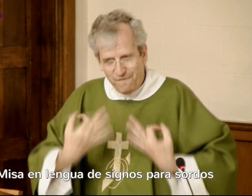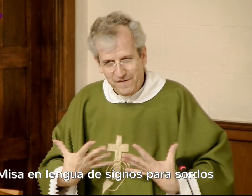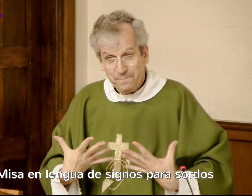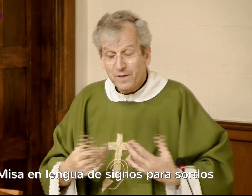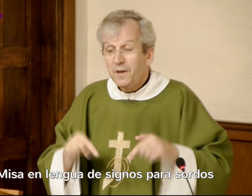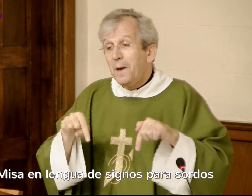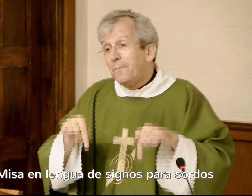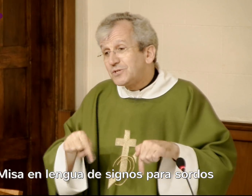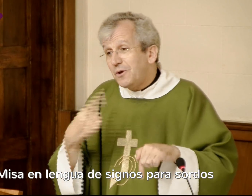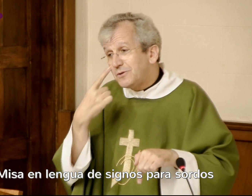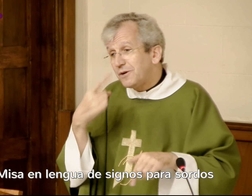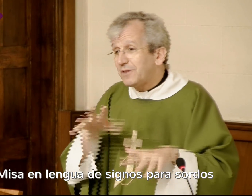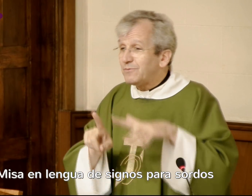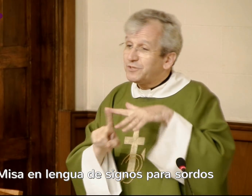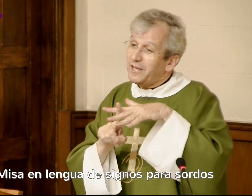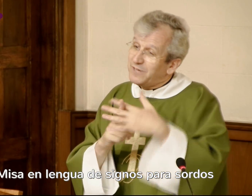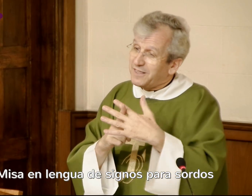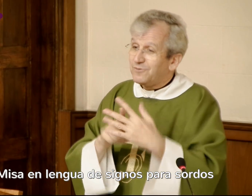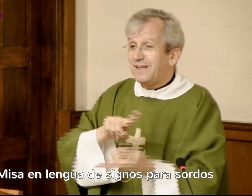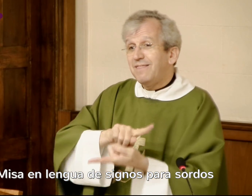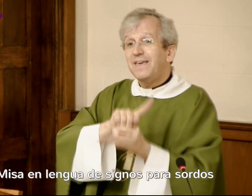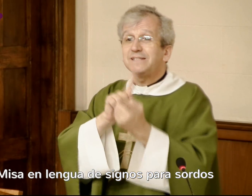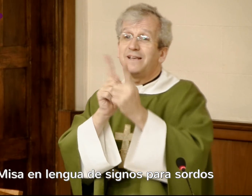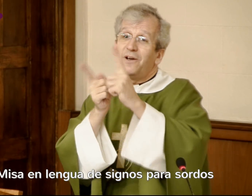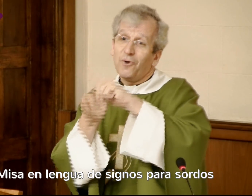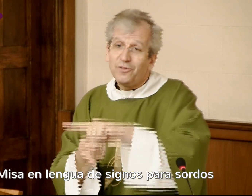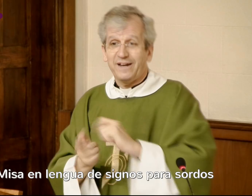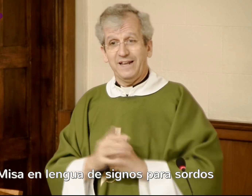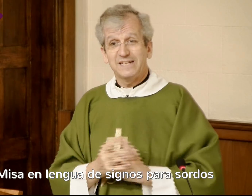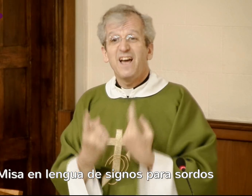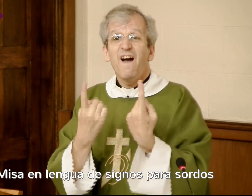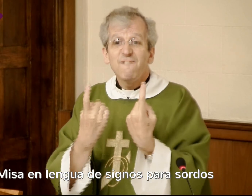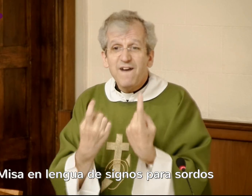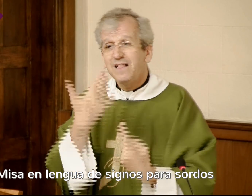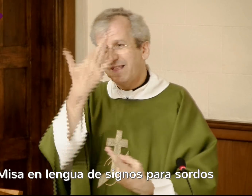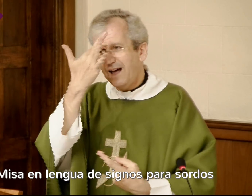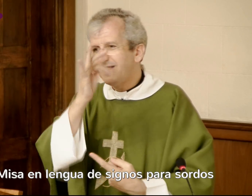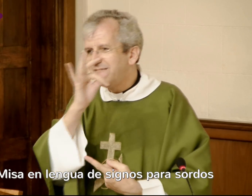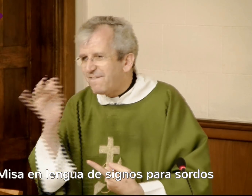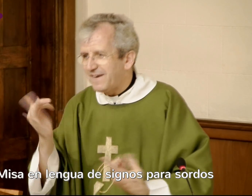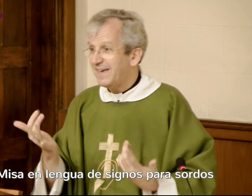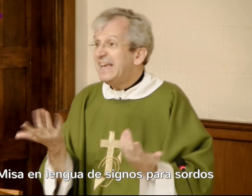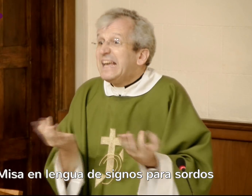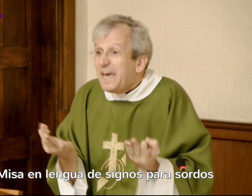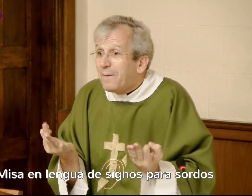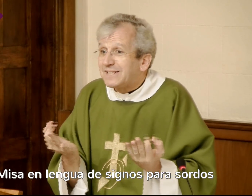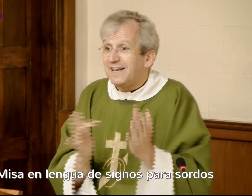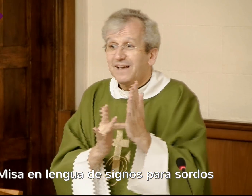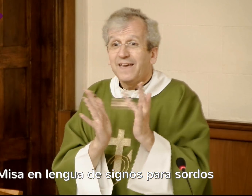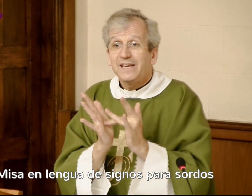fe. Pues hoy nos encontramos en unas circunstancias contrarias, falta de fe. ¿Qué pasa? Que